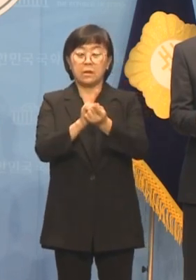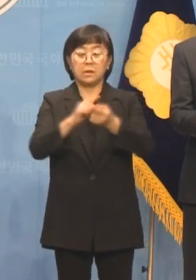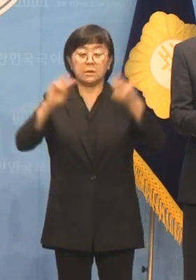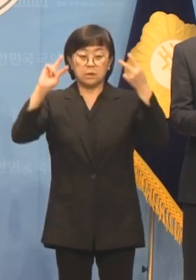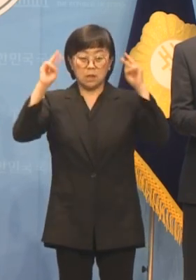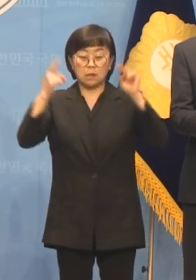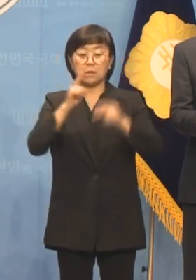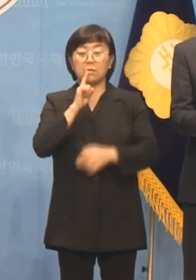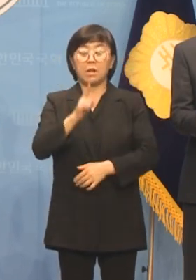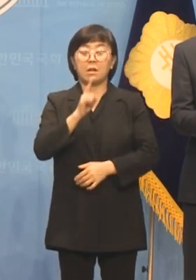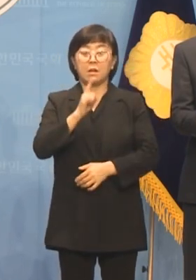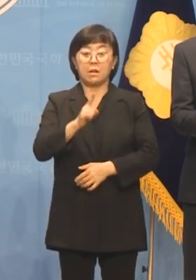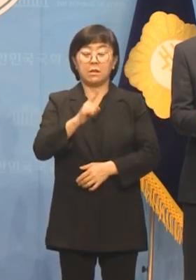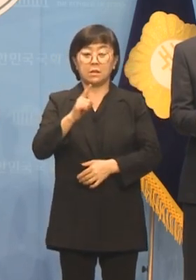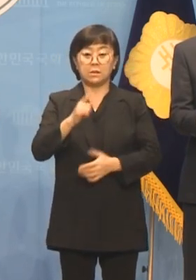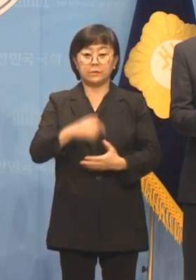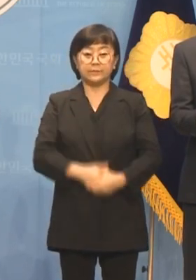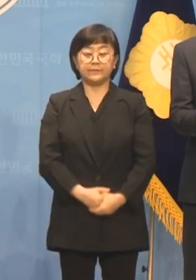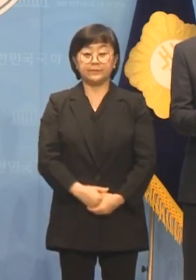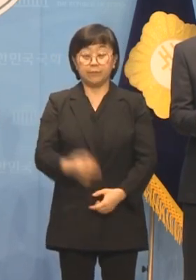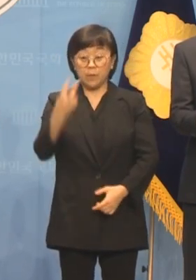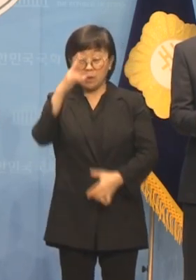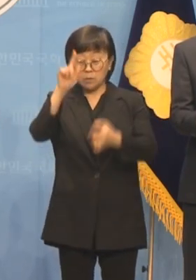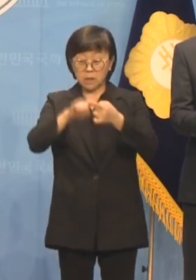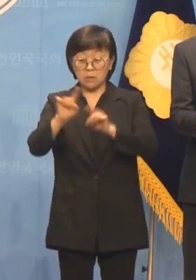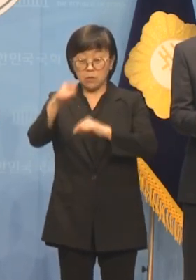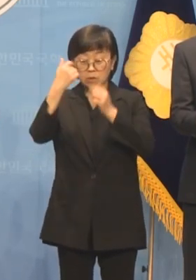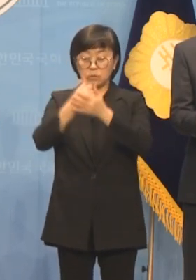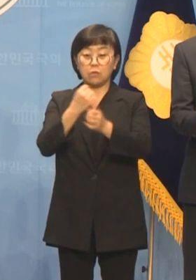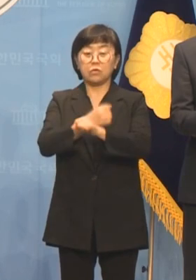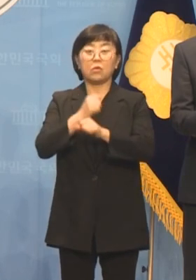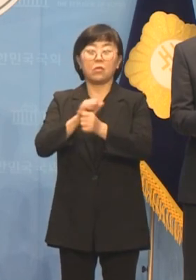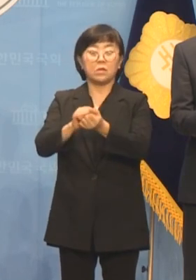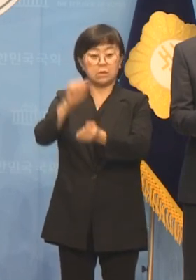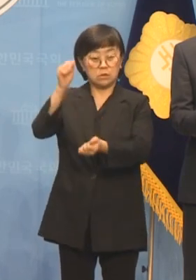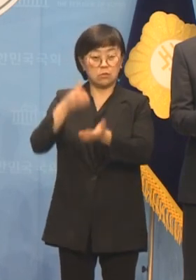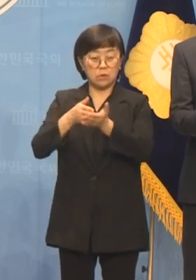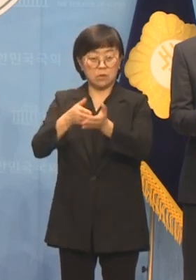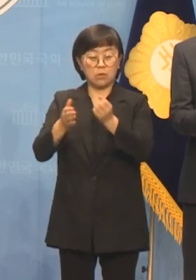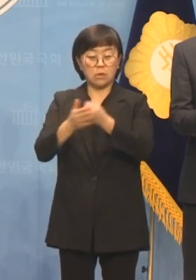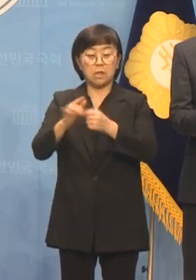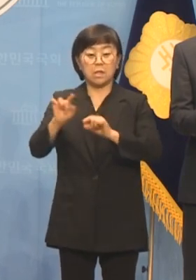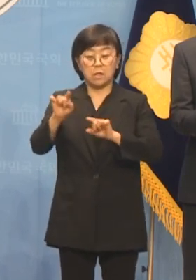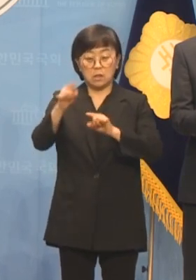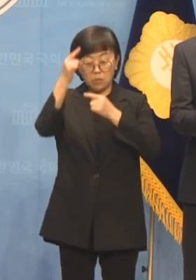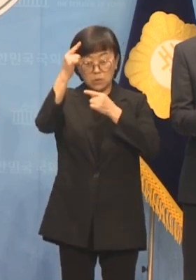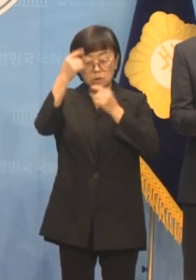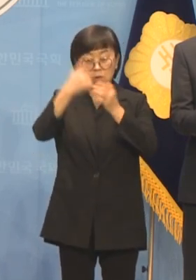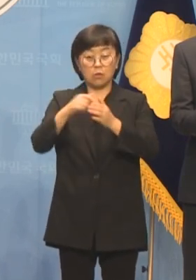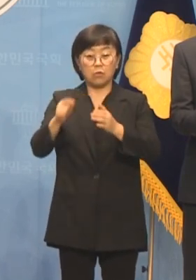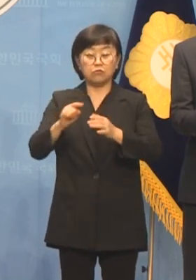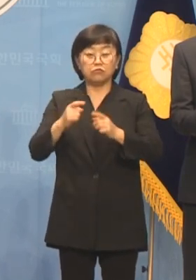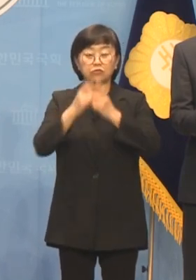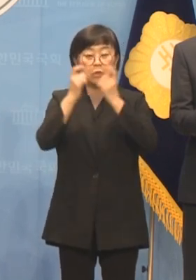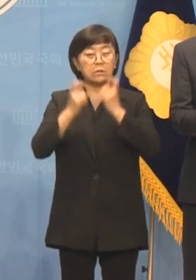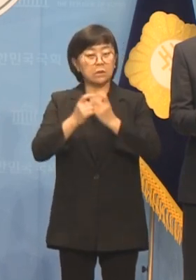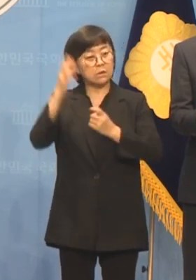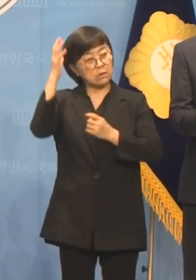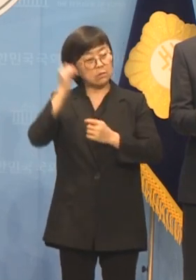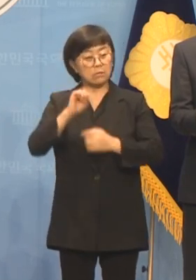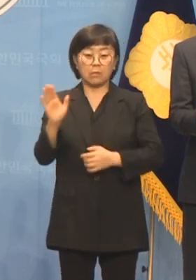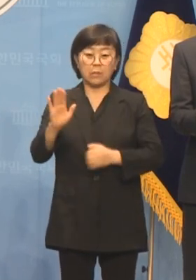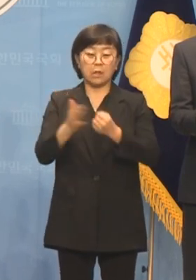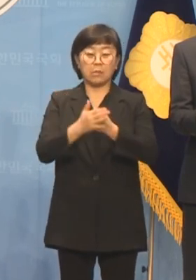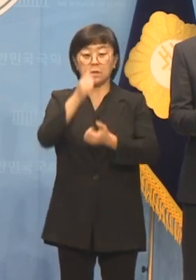착각하여 증언하였던 것이었다. 검찰은 이모 씨에 대해 구속영장을 청구하였고 이모 씨는 주관적인 기억에 반하는 것이 아니기